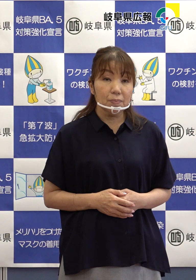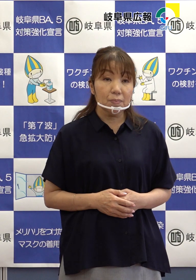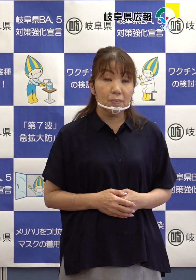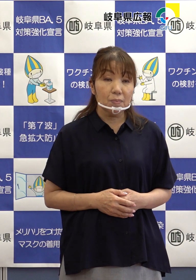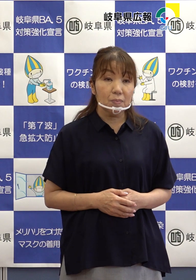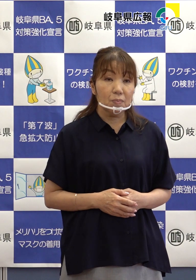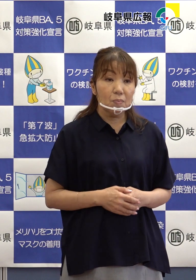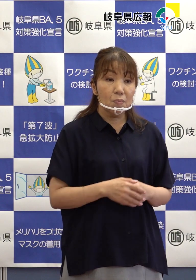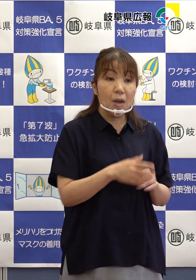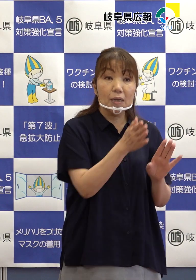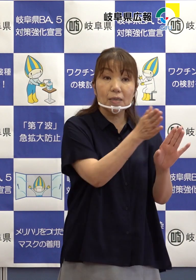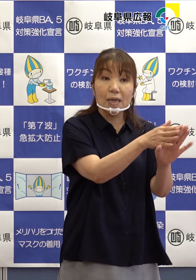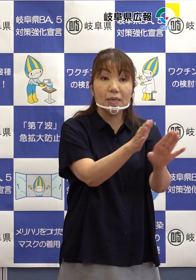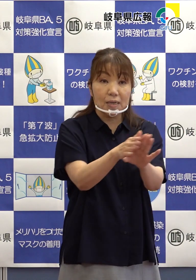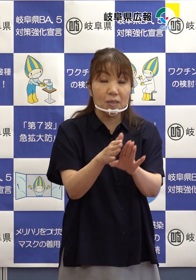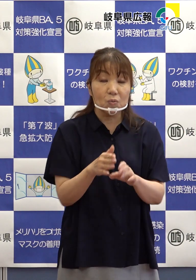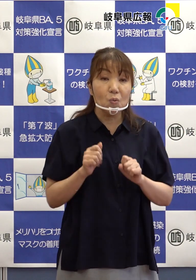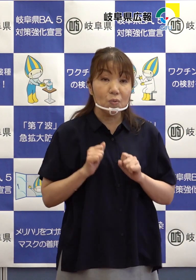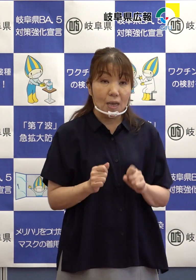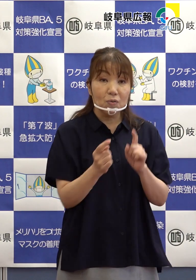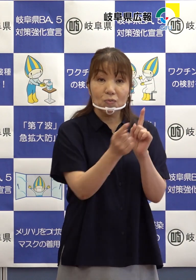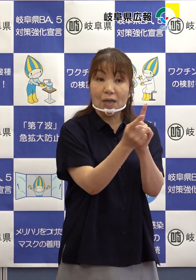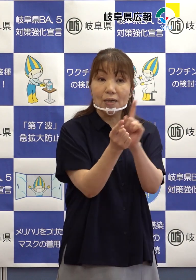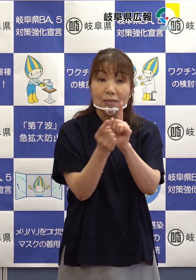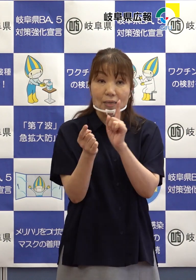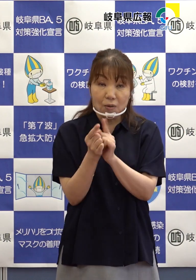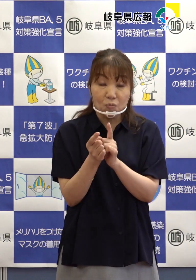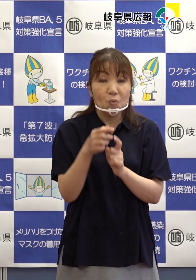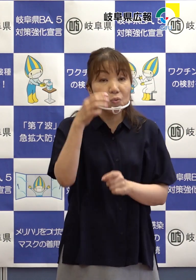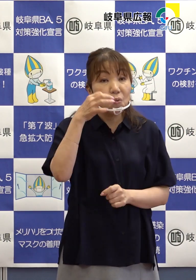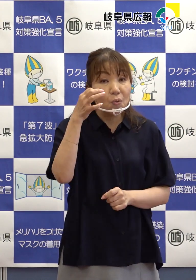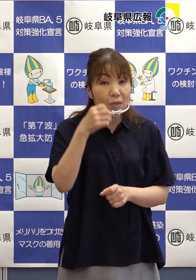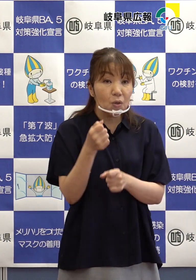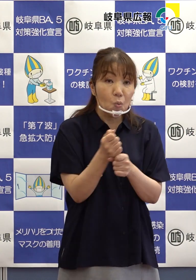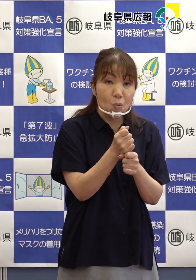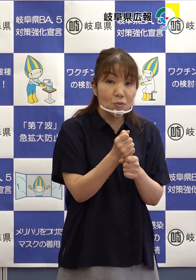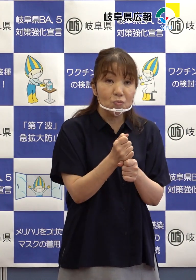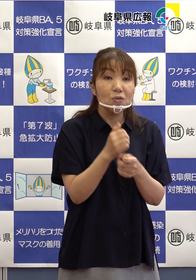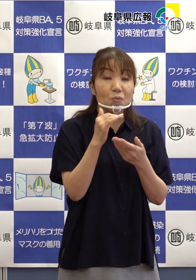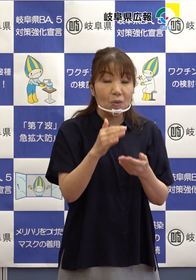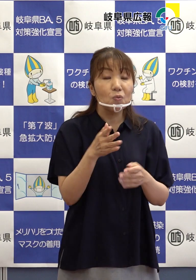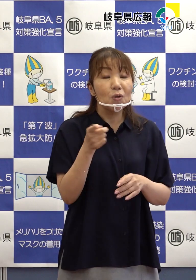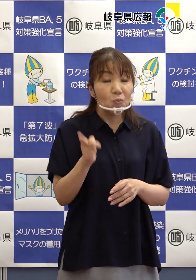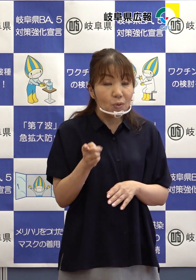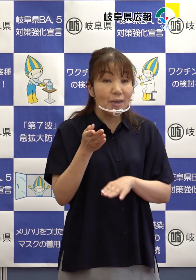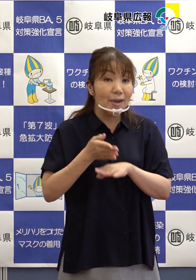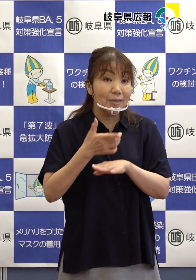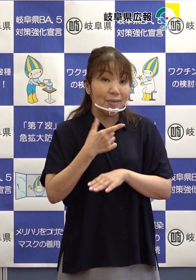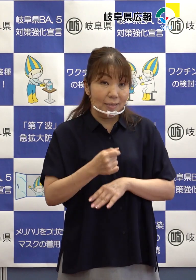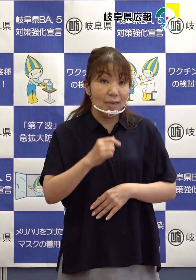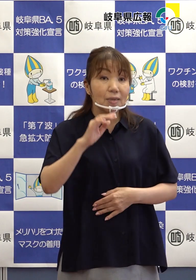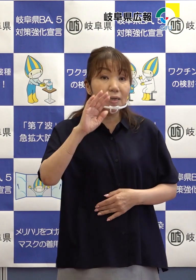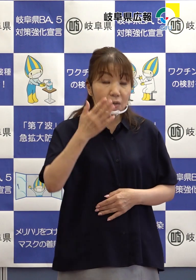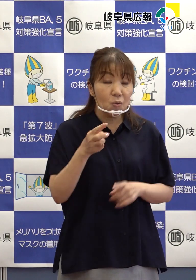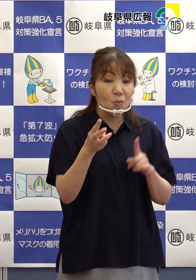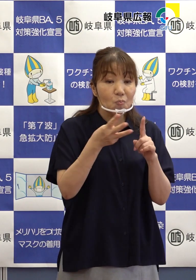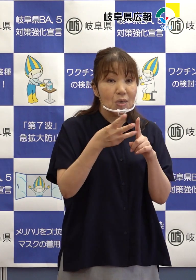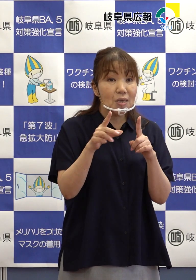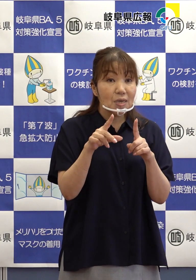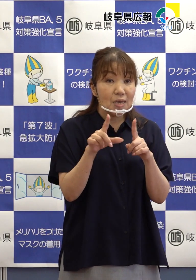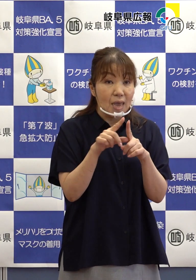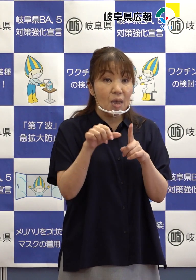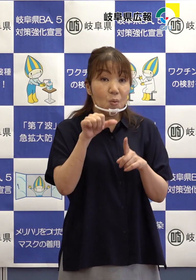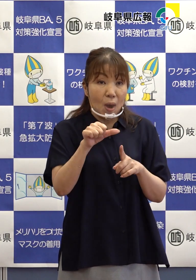各県をやる対策を評価をして応援するということはそれで大変ありがたいけれどもこの ba バイブ